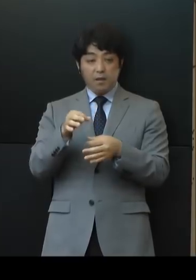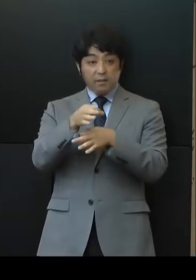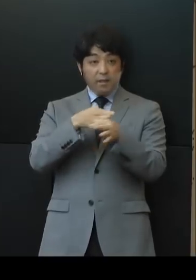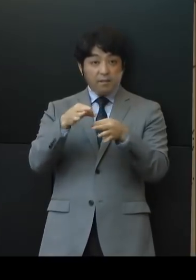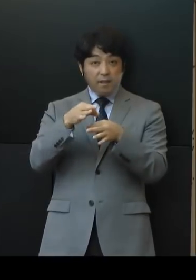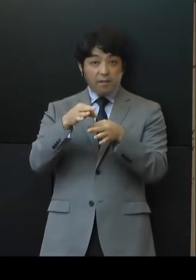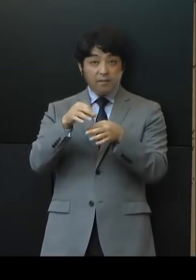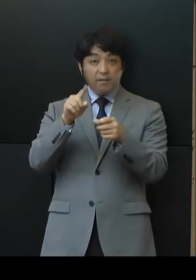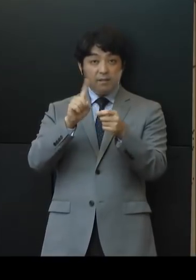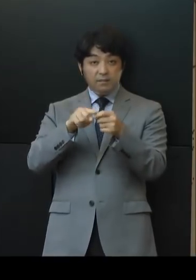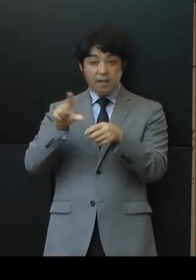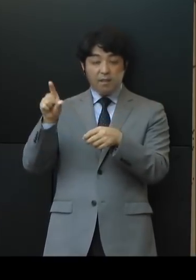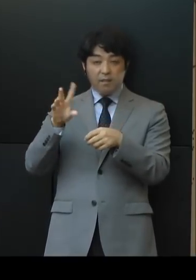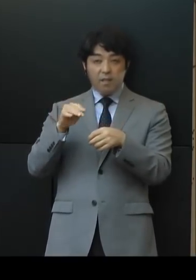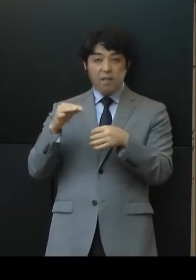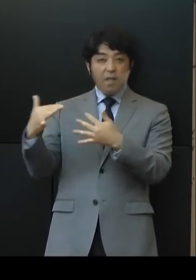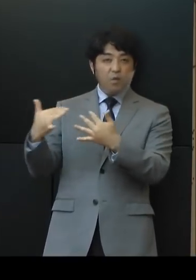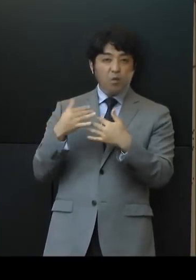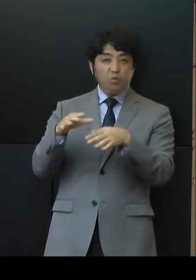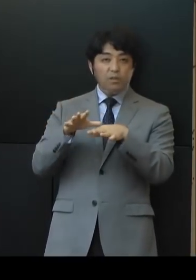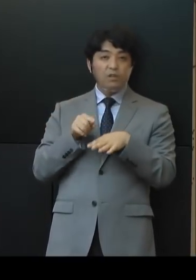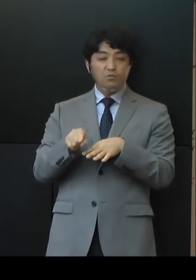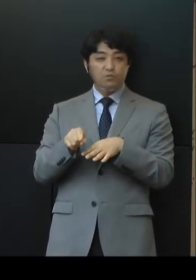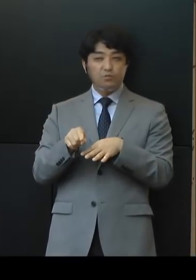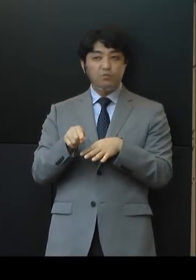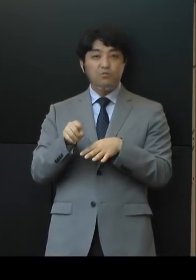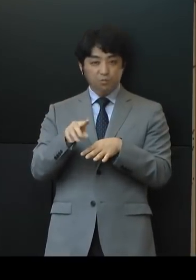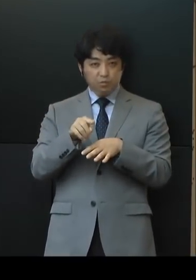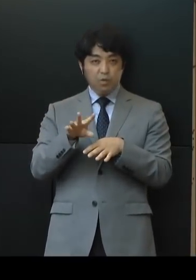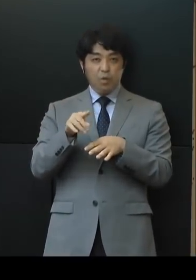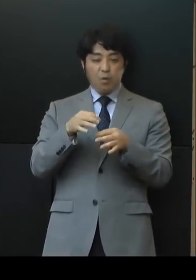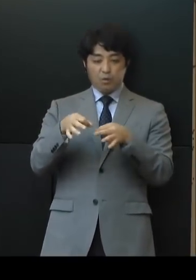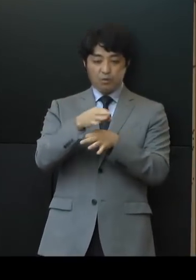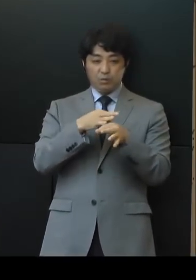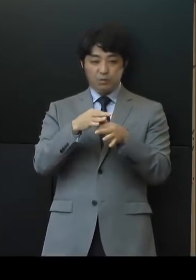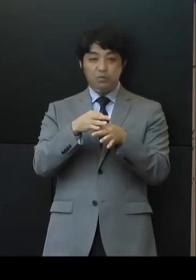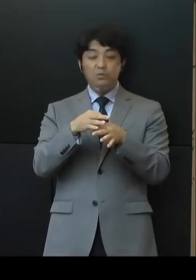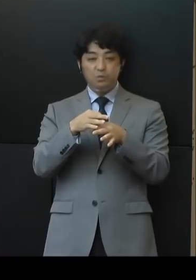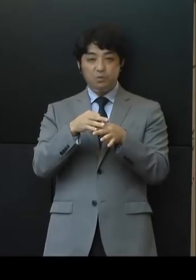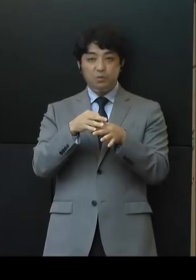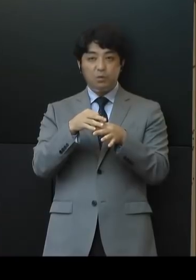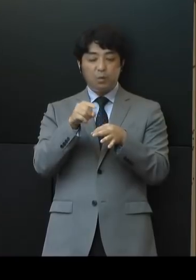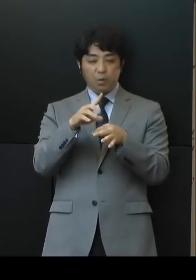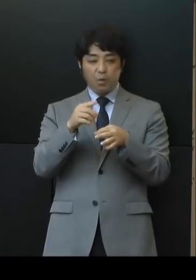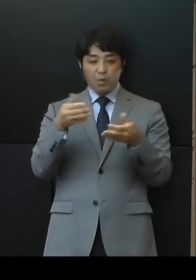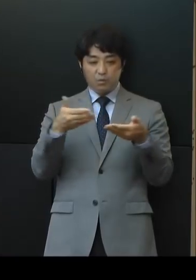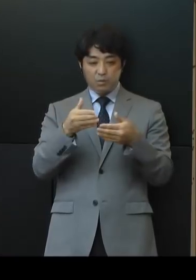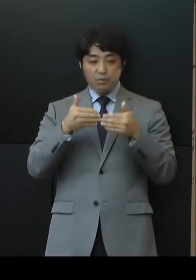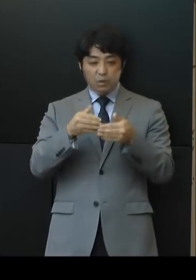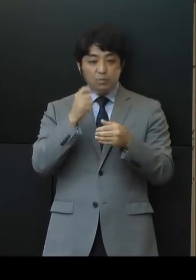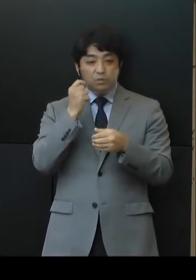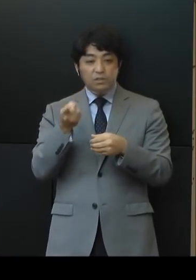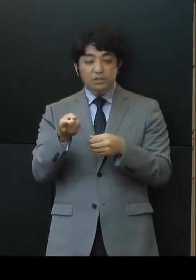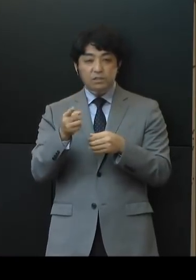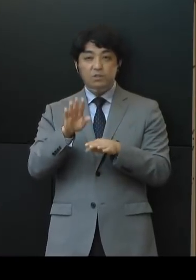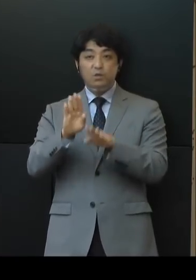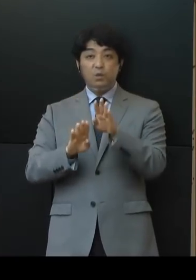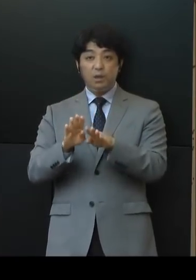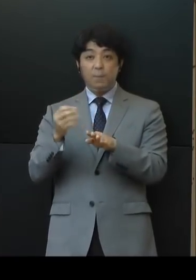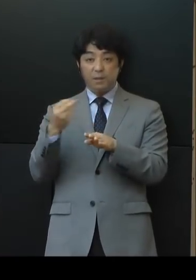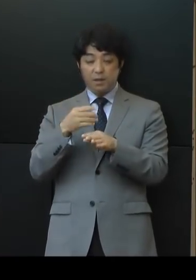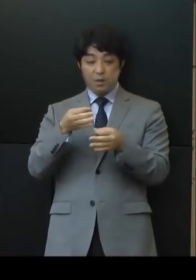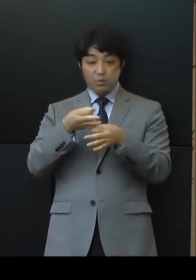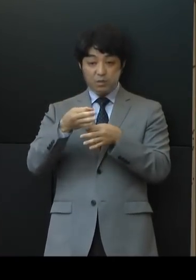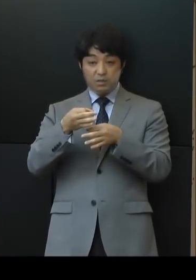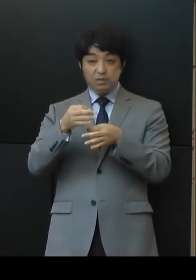事業者のうち、特措法に基づく協力要請対象事業者とはならない飲食業で、売上が減